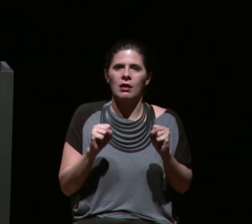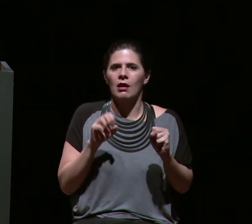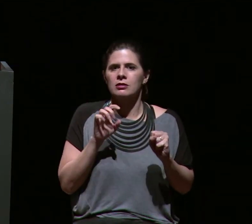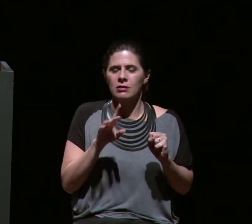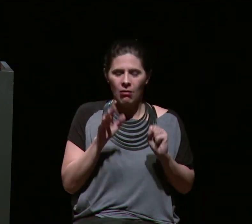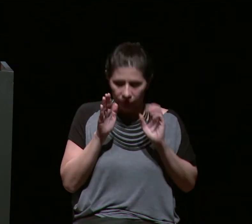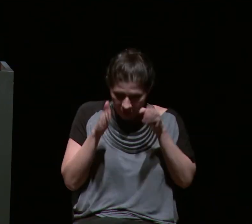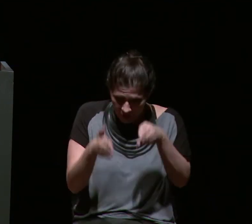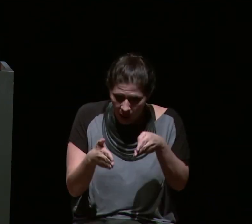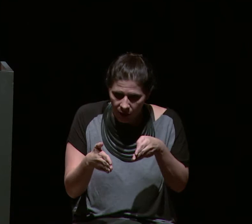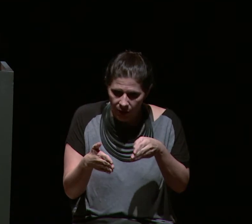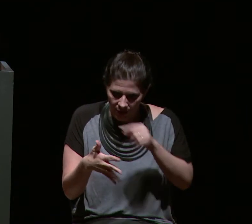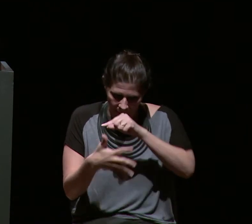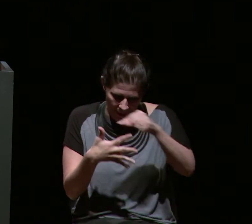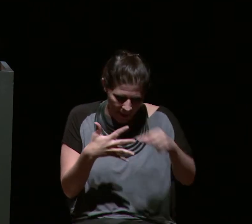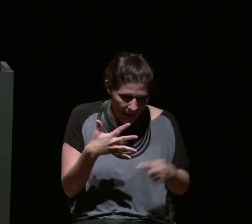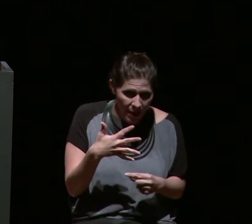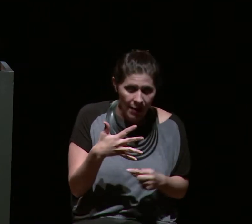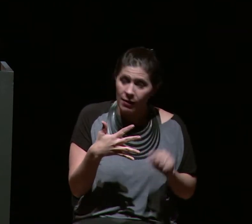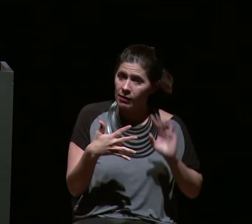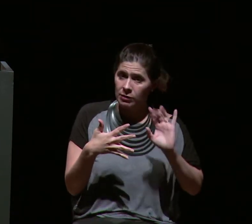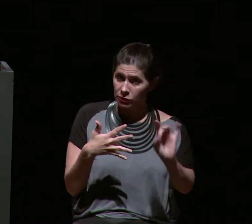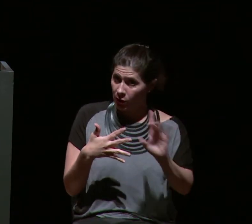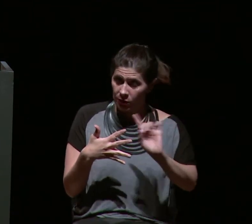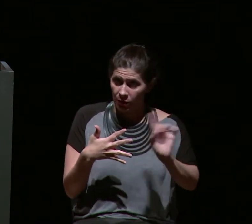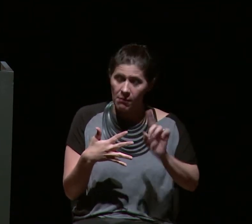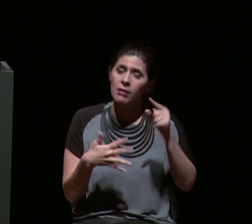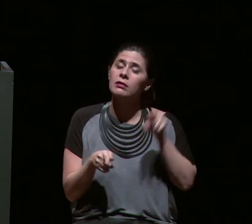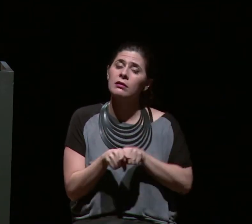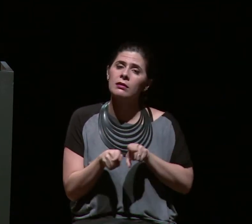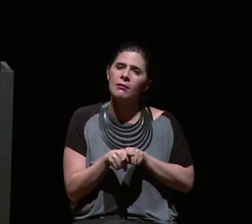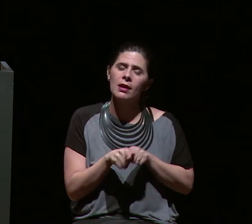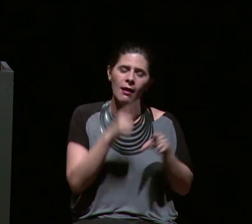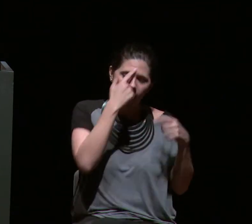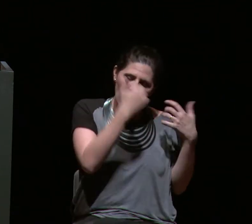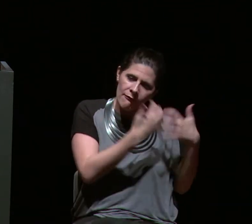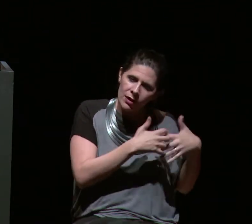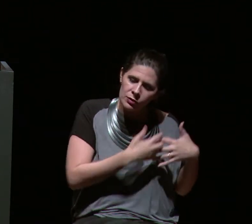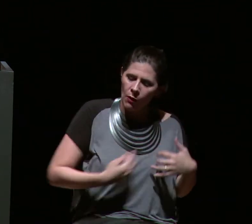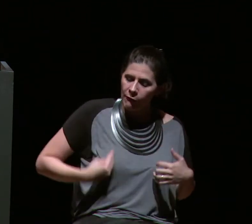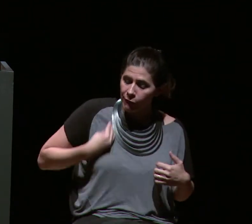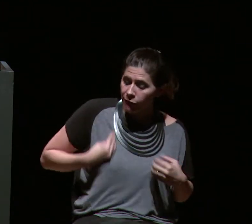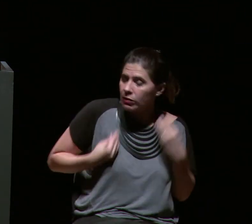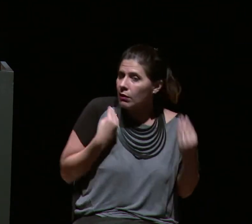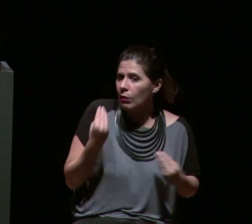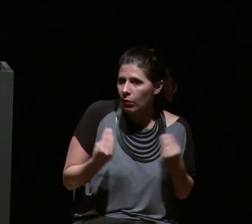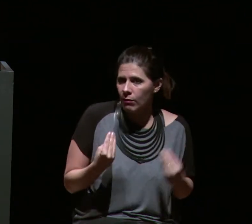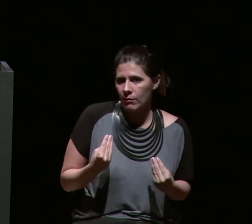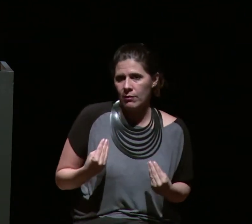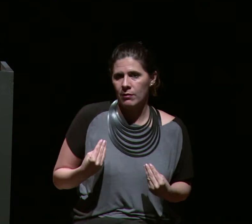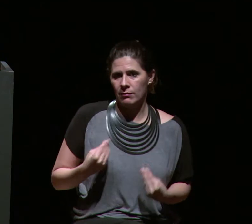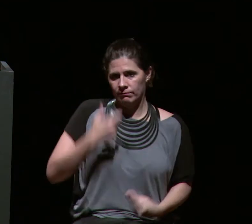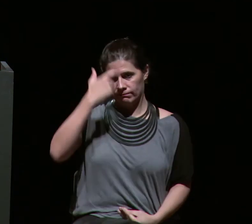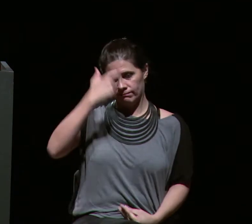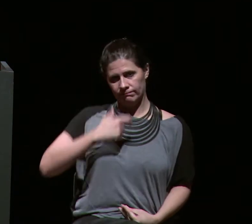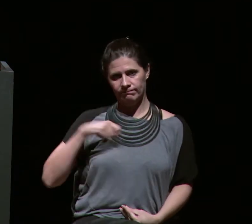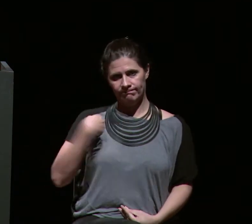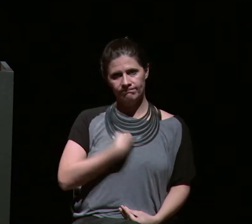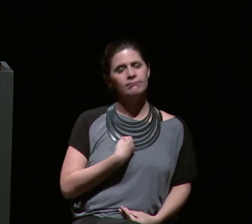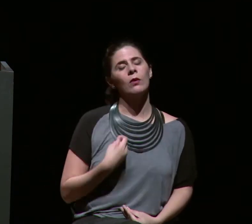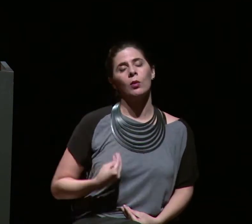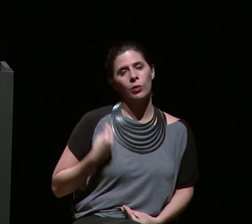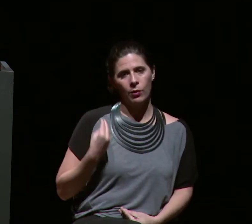saber, mas também reflexões sobre a vida e sobre a nossa existência. Refiro-me àquele que tem como lema a seguinte